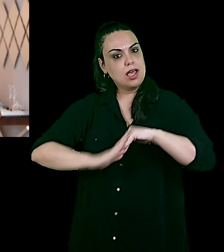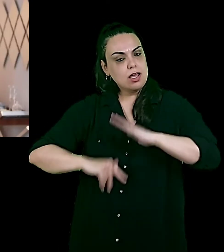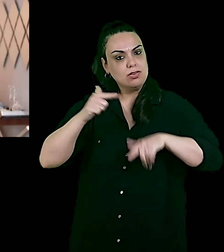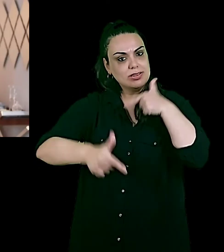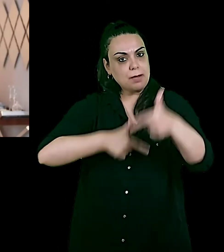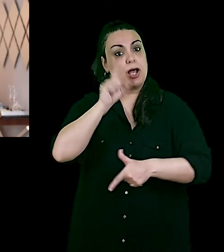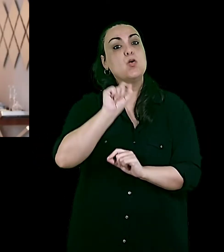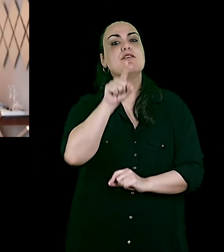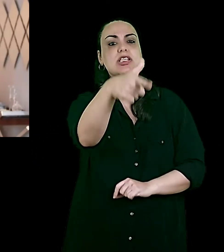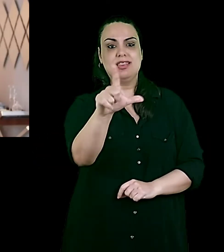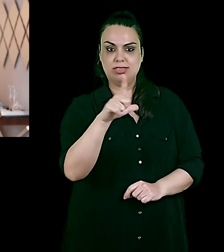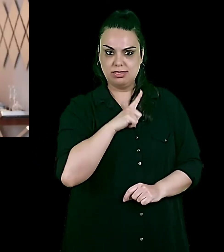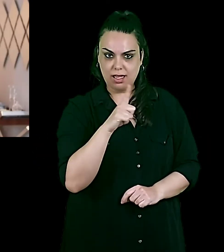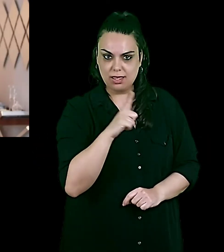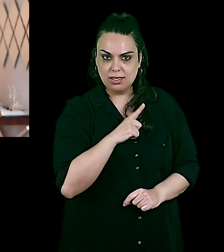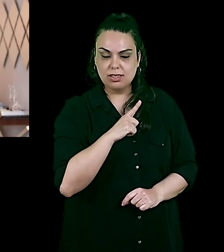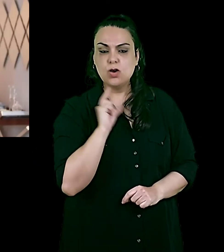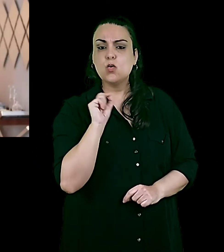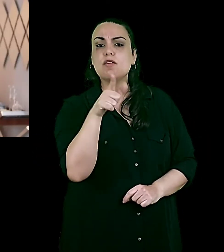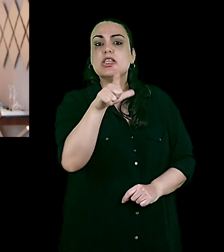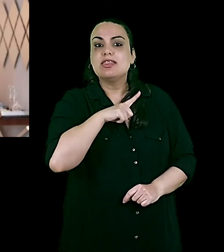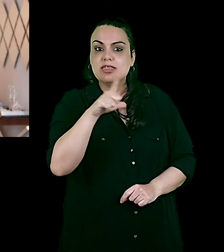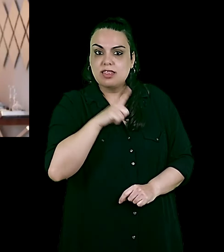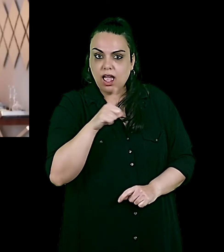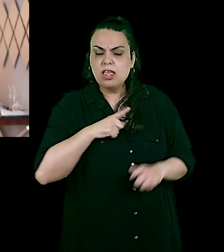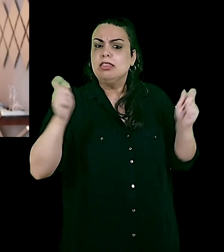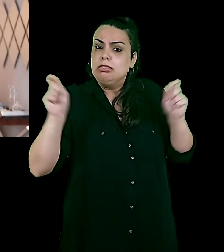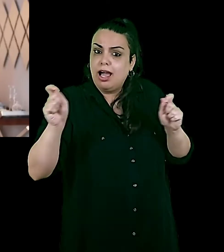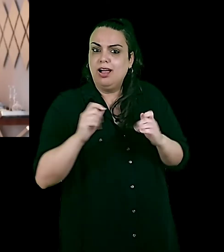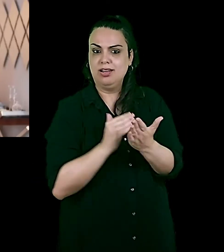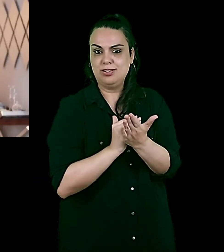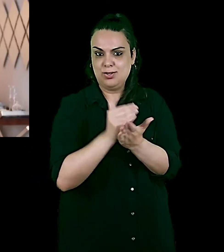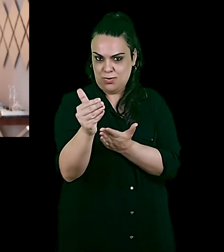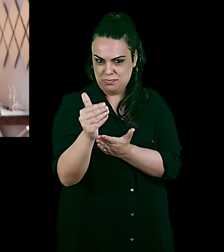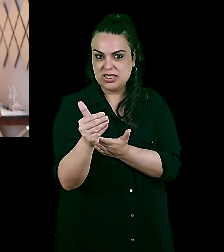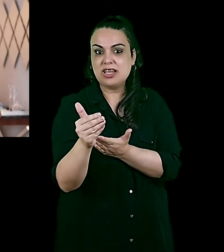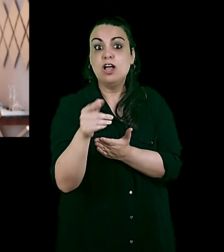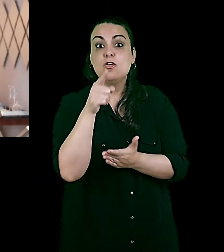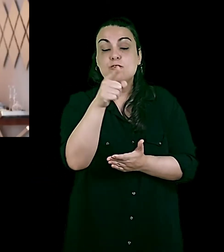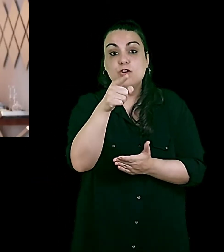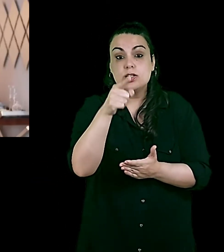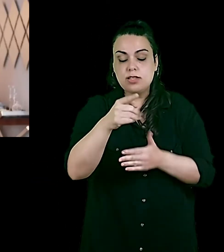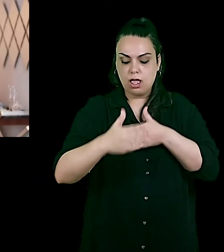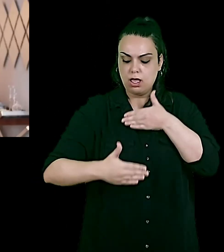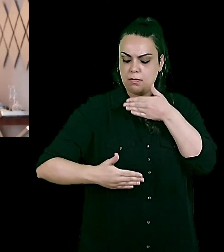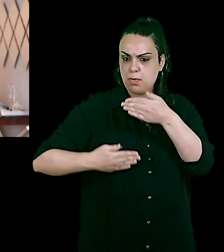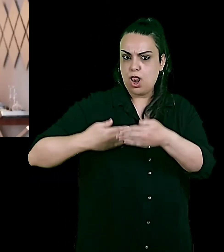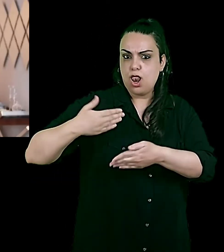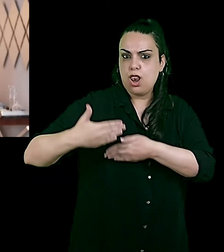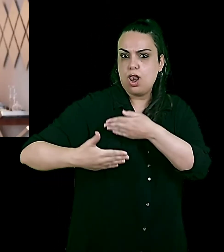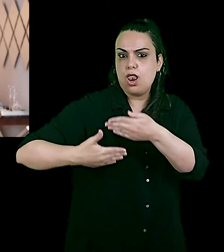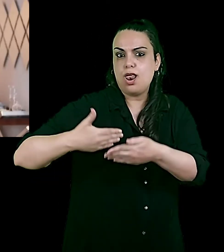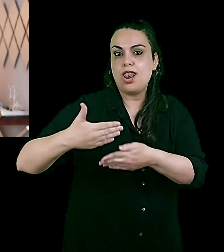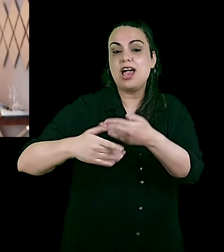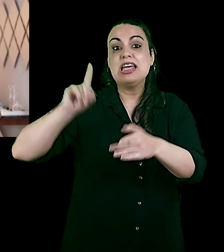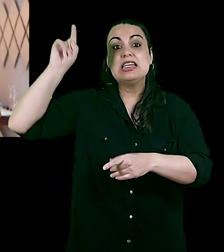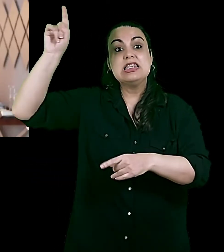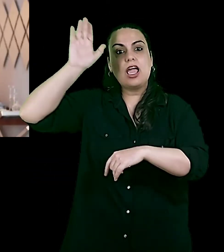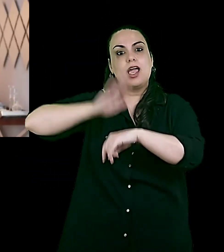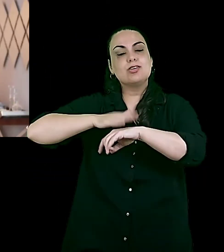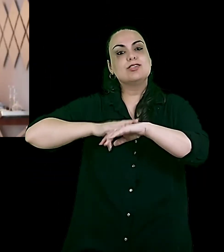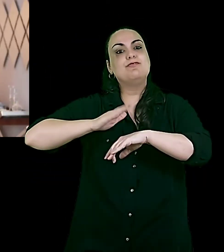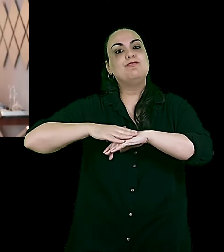tem, compreendendo que o que você tem é o suficiente para começar. E é enquanto você desenvolve que o Senhor